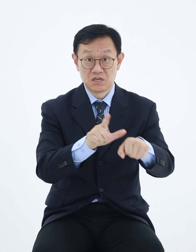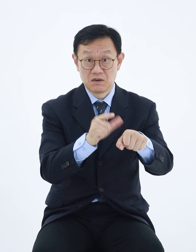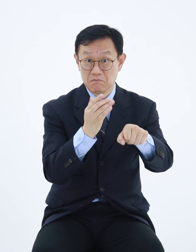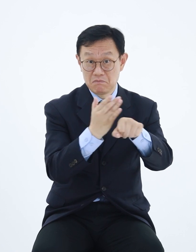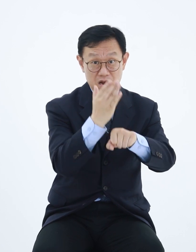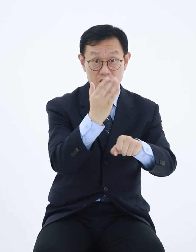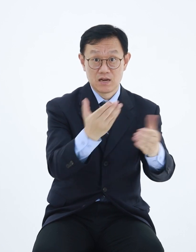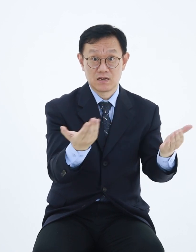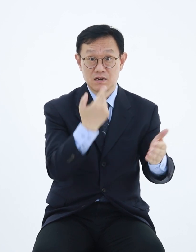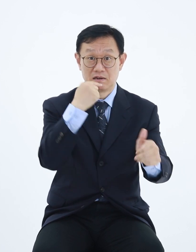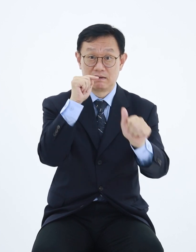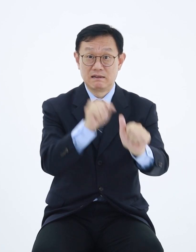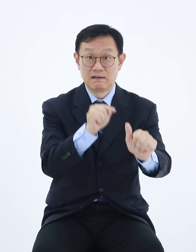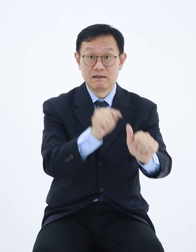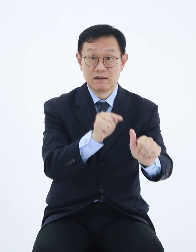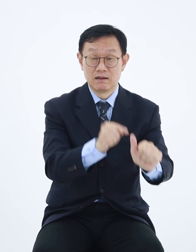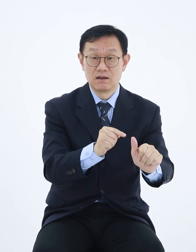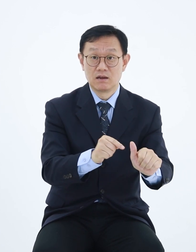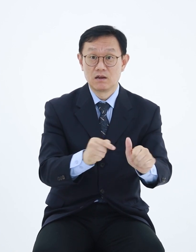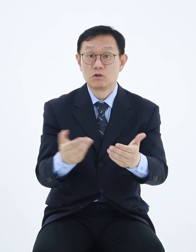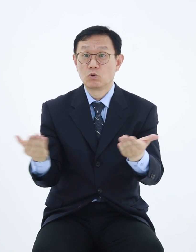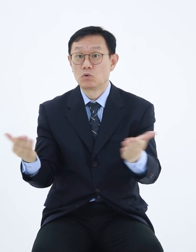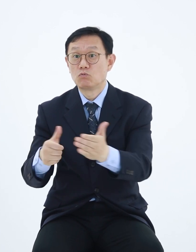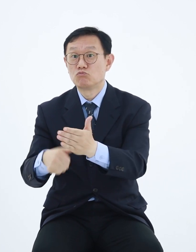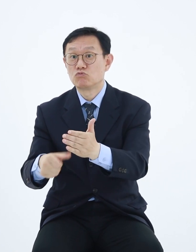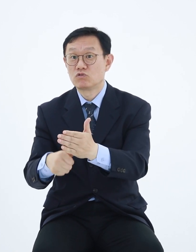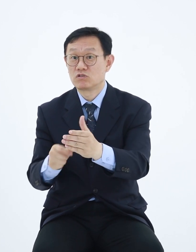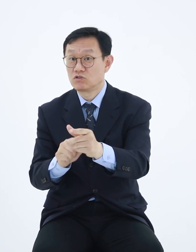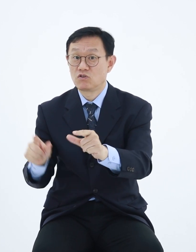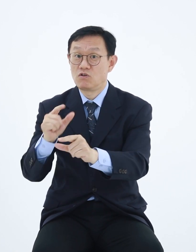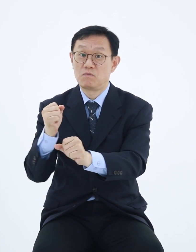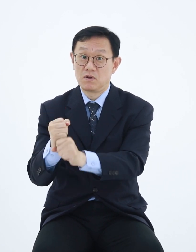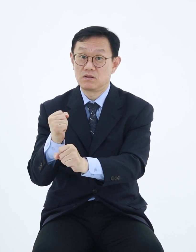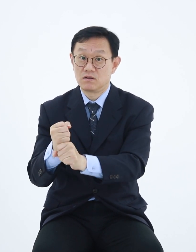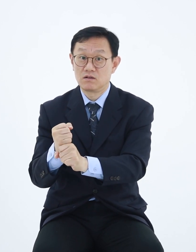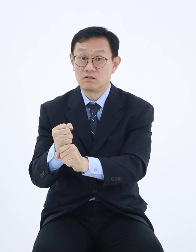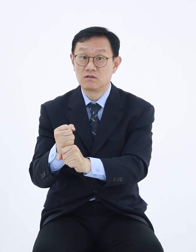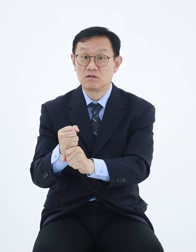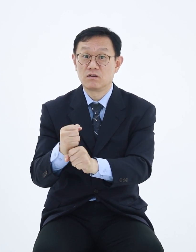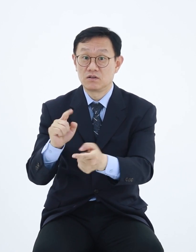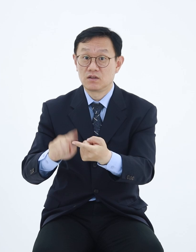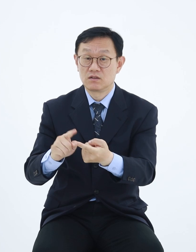지나치게 일을 시켜서 노동 생산물 또는 성과를 취득하는 일을 의미한다.